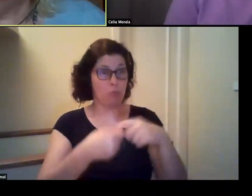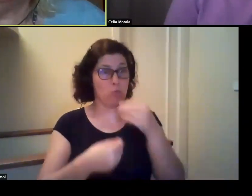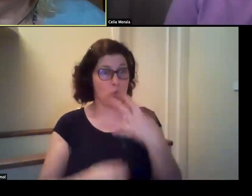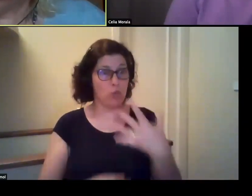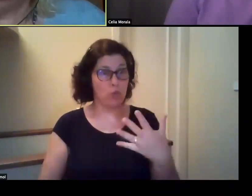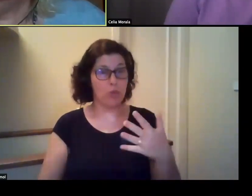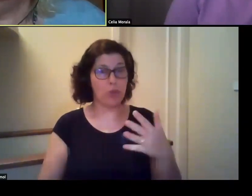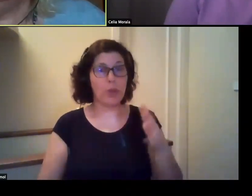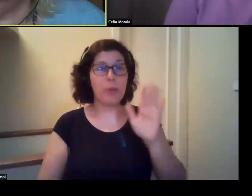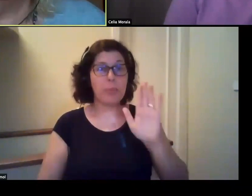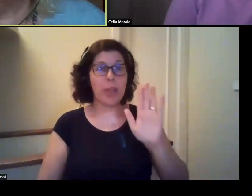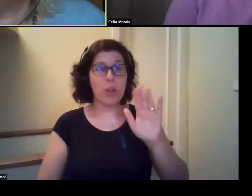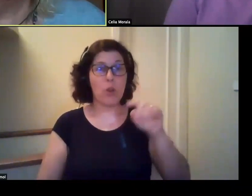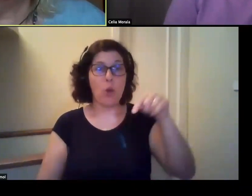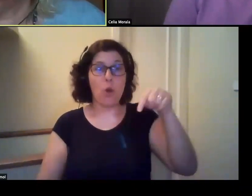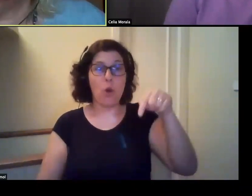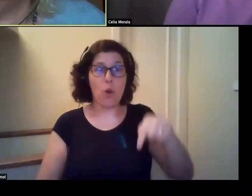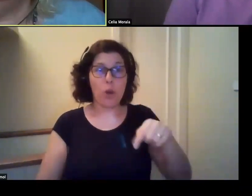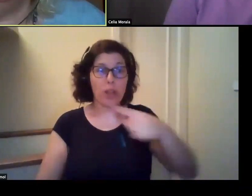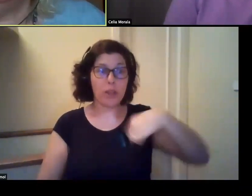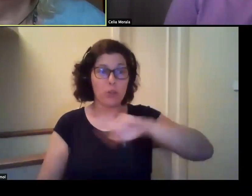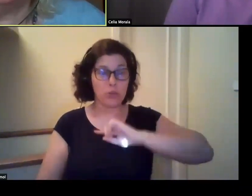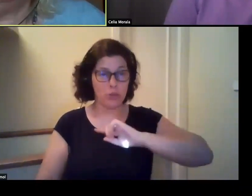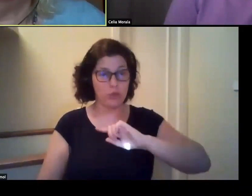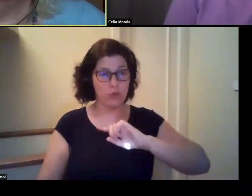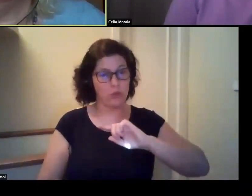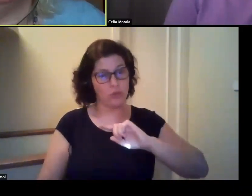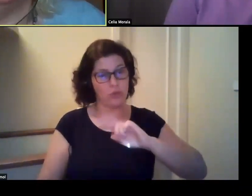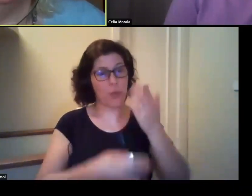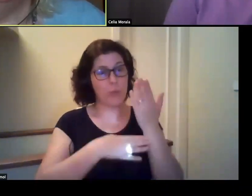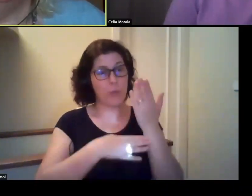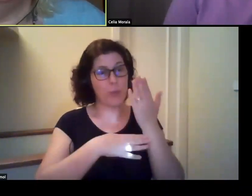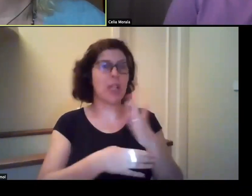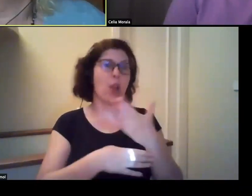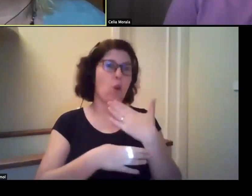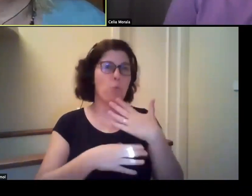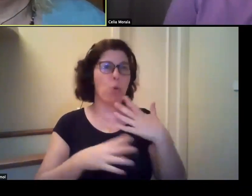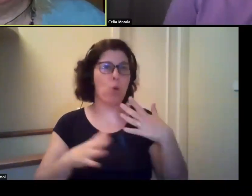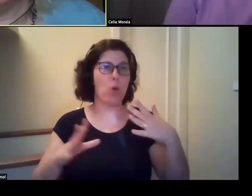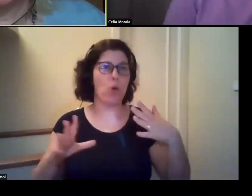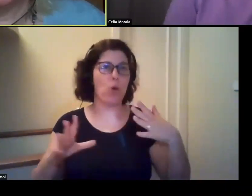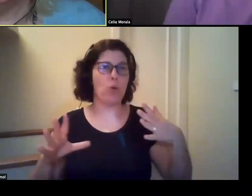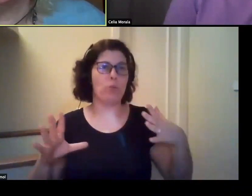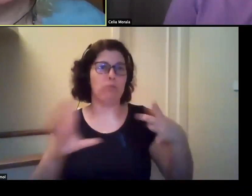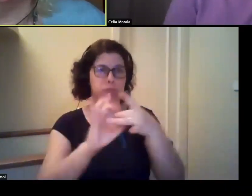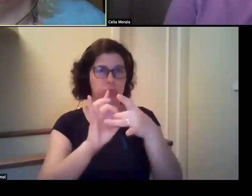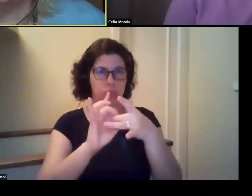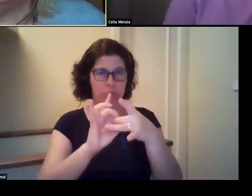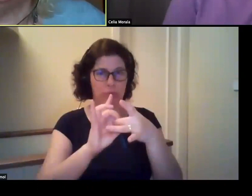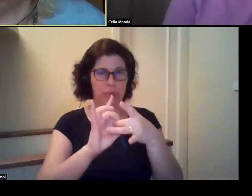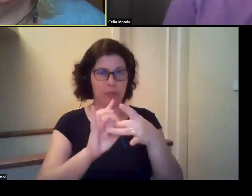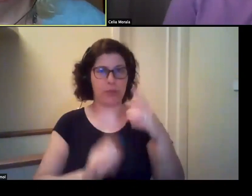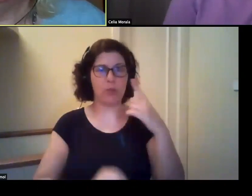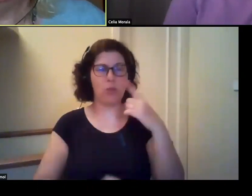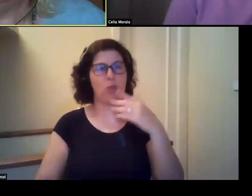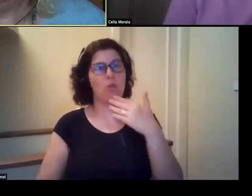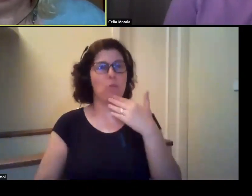que hoy aquí lo que estamos presentando es una alianza. Una alianza, vamos, lo que estamos presentando es una acción